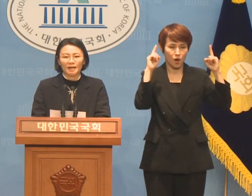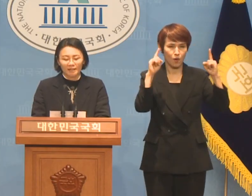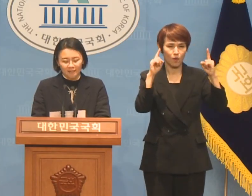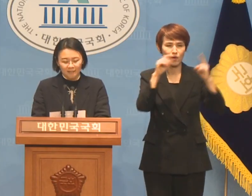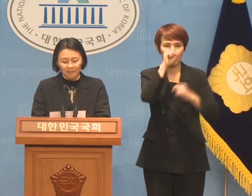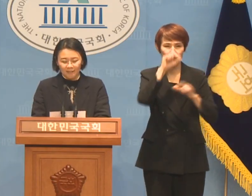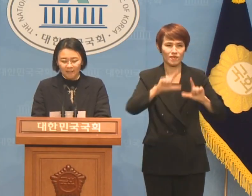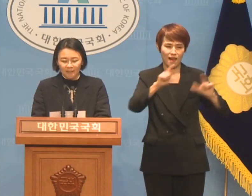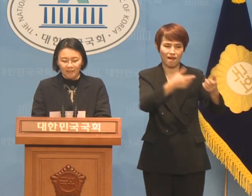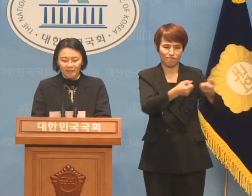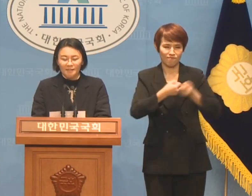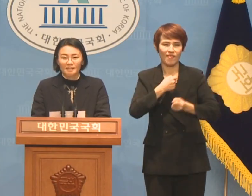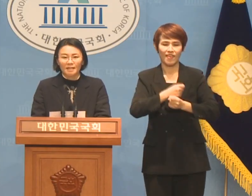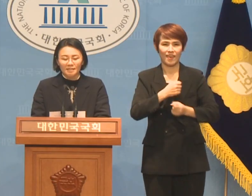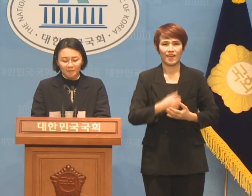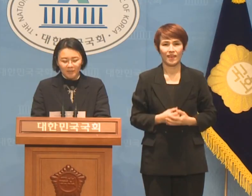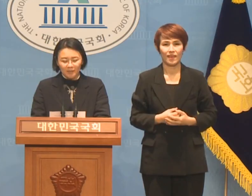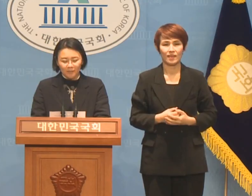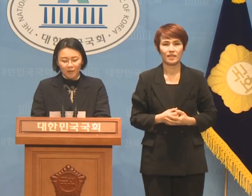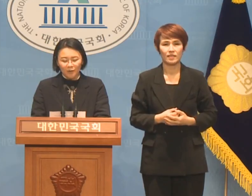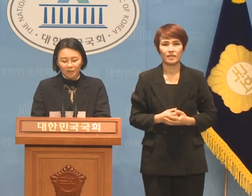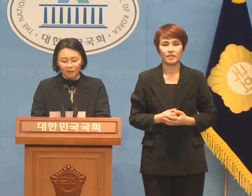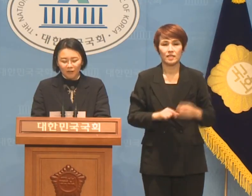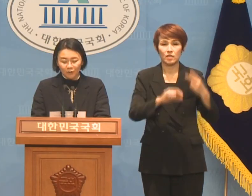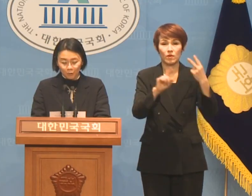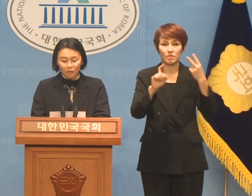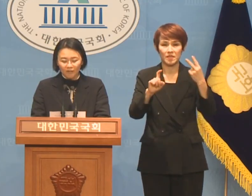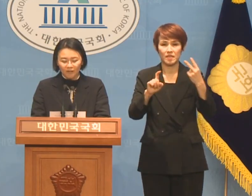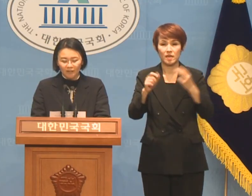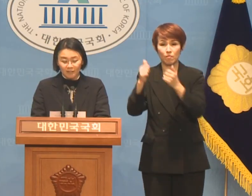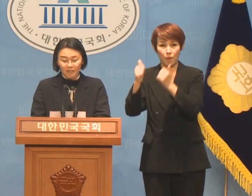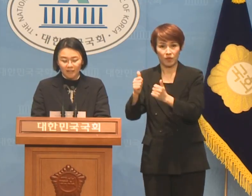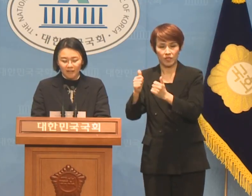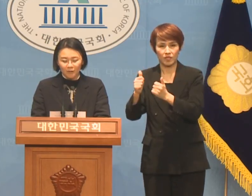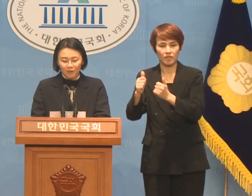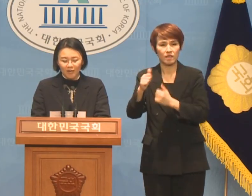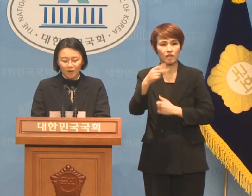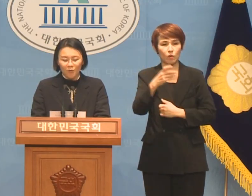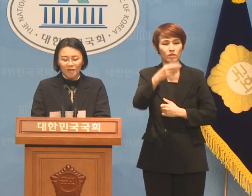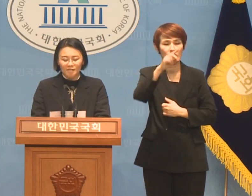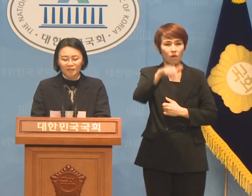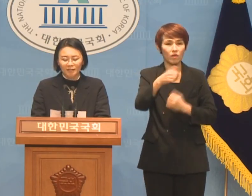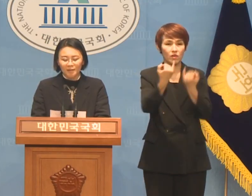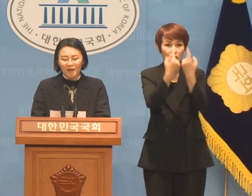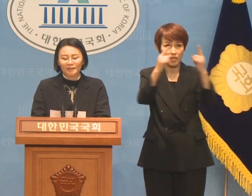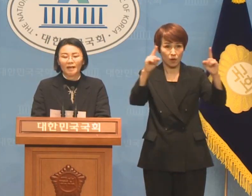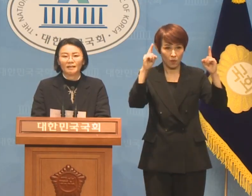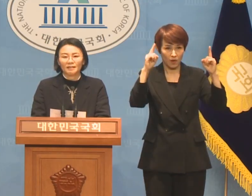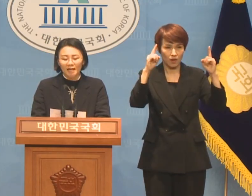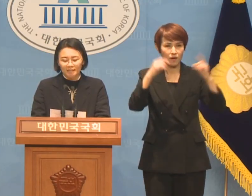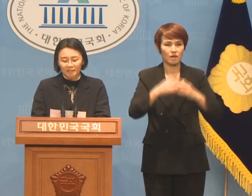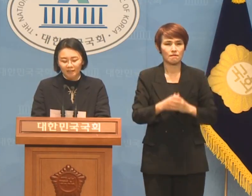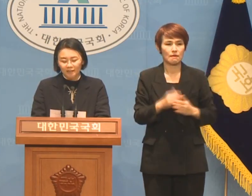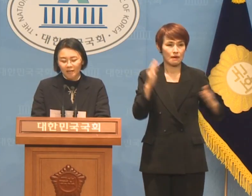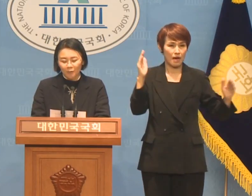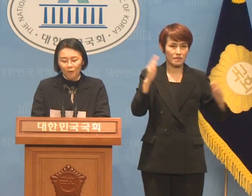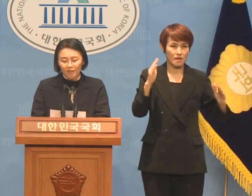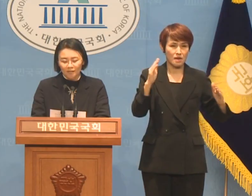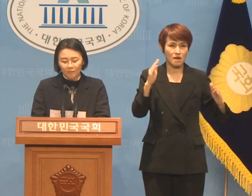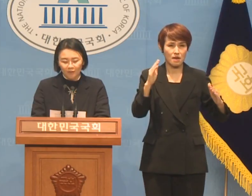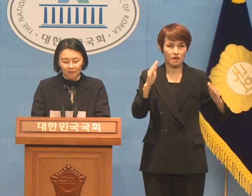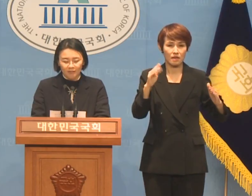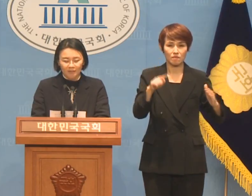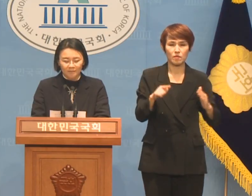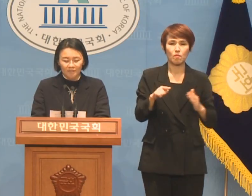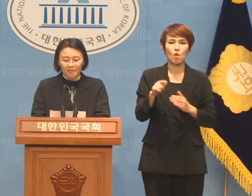앞당겨야겠습니다. 지난 10일 법원이 동덕여자대학교가 공학전환에 반대하는 학생들의 본관